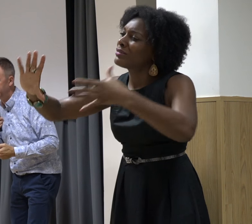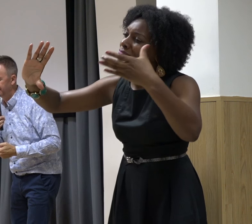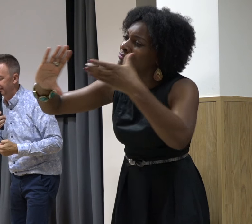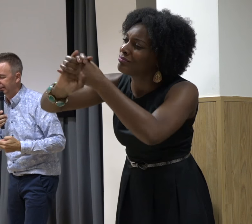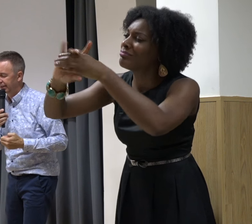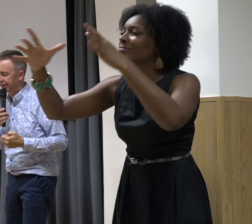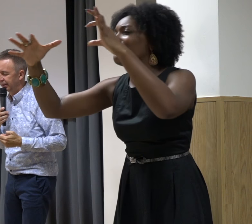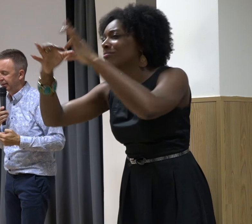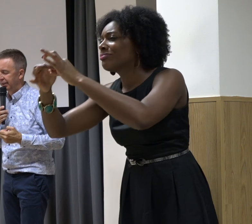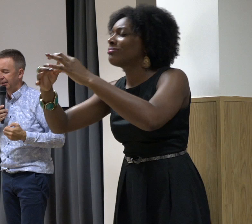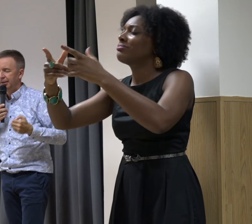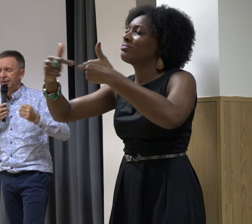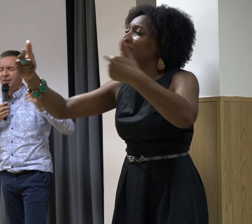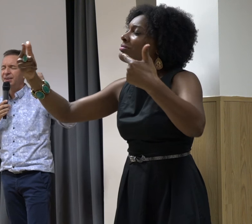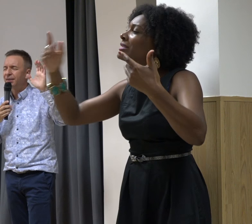réconciliation.